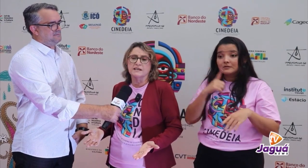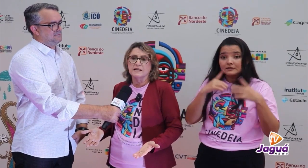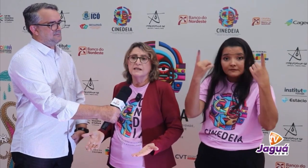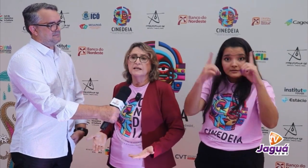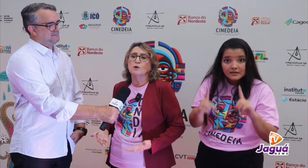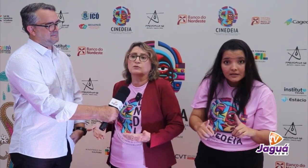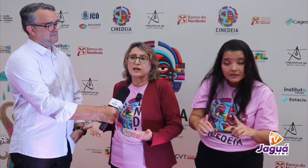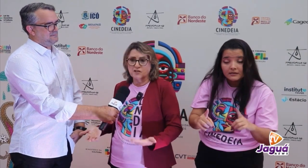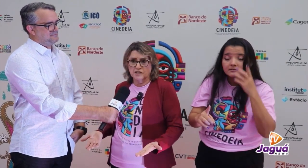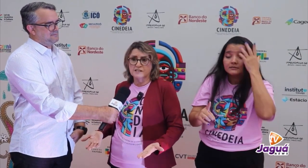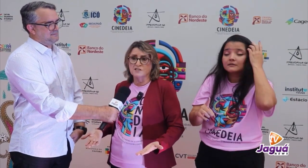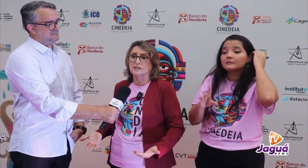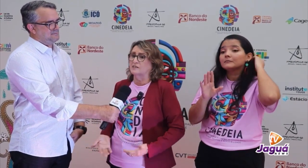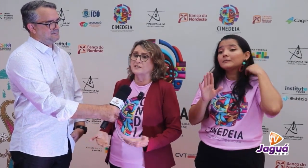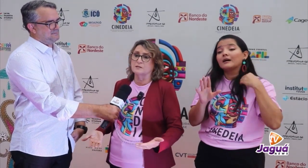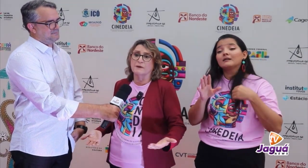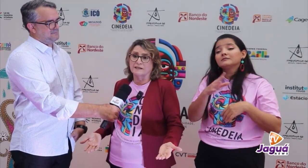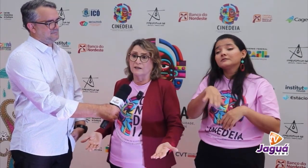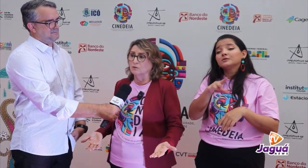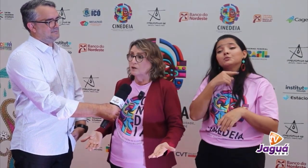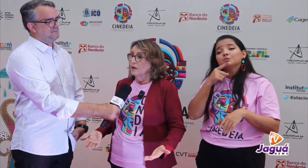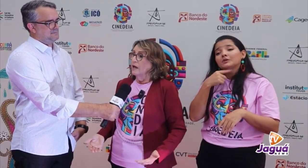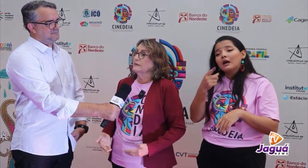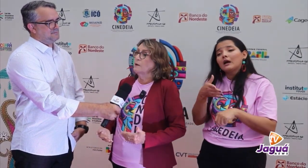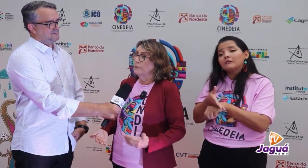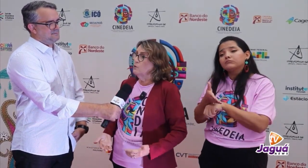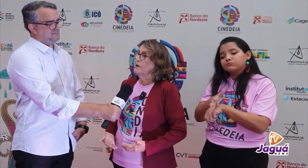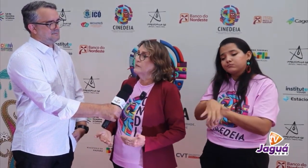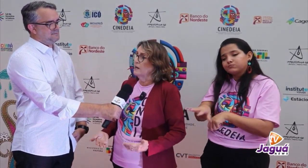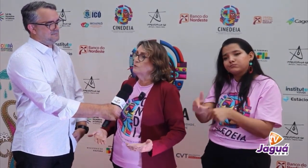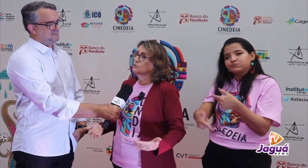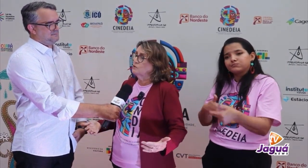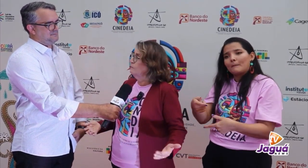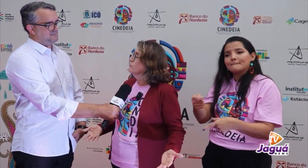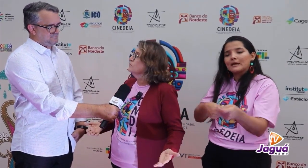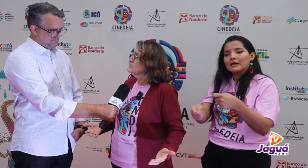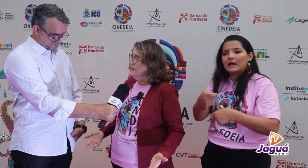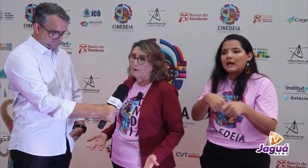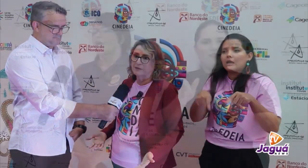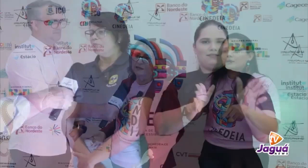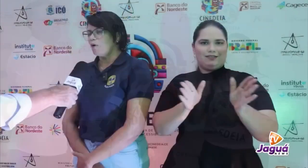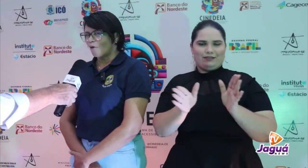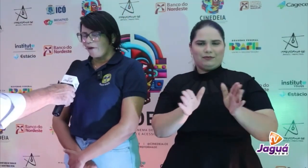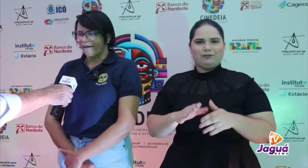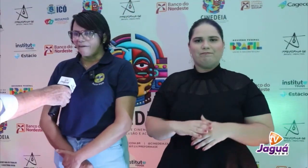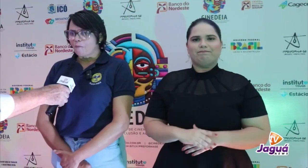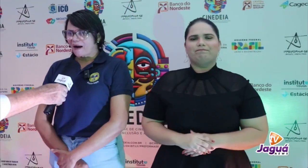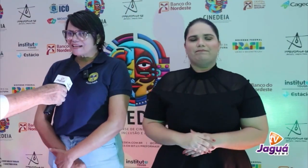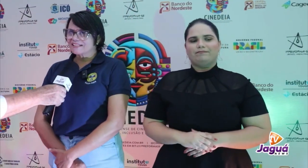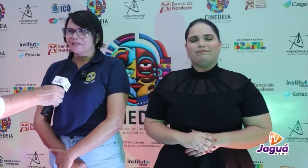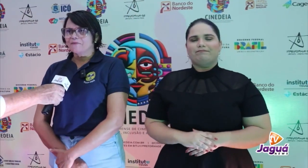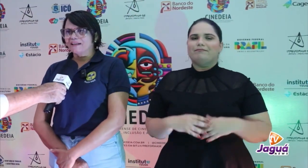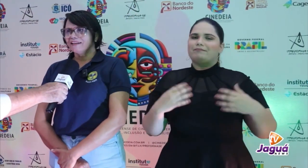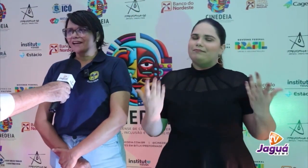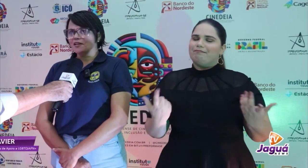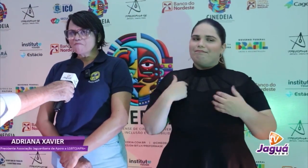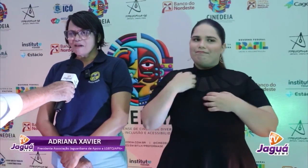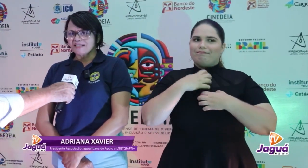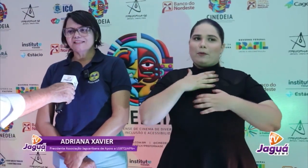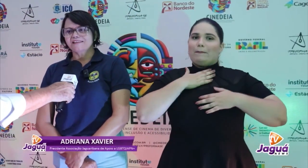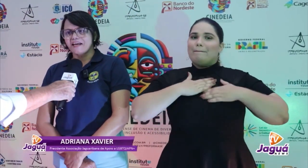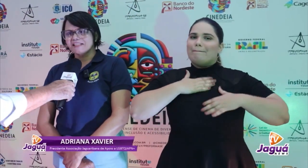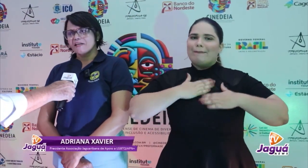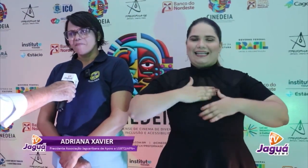alguma deficiência, não tem a chance de entrar nesse mercado. É também um mercado de trabalho que se abre. Bom, é um prazer, uma